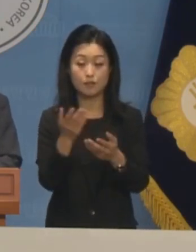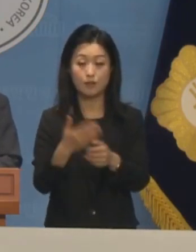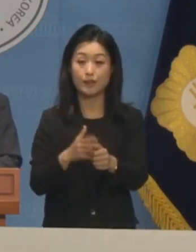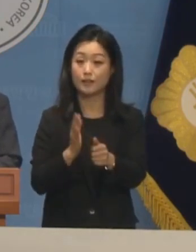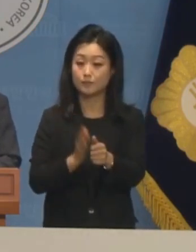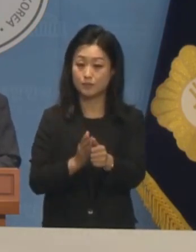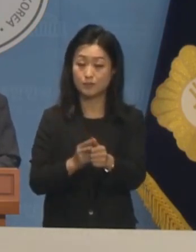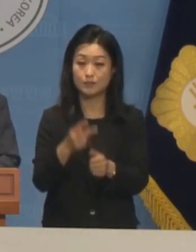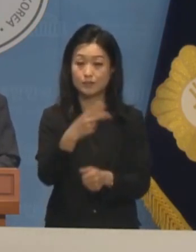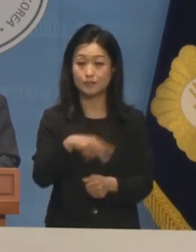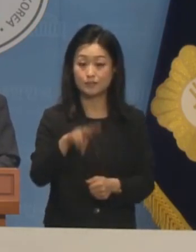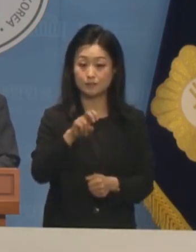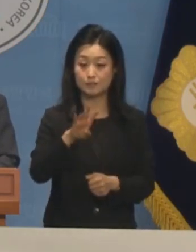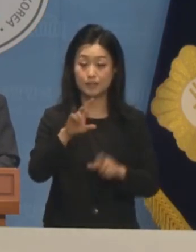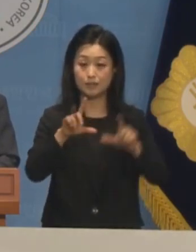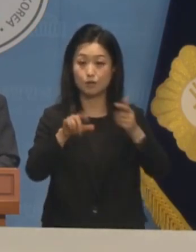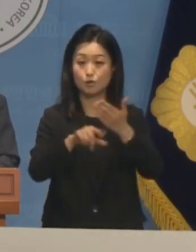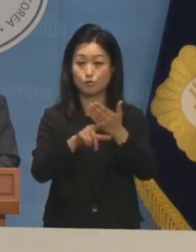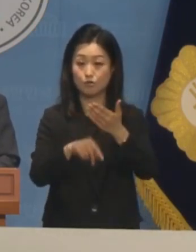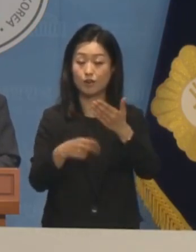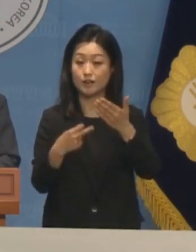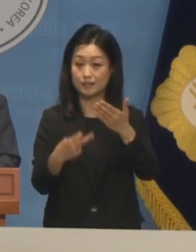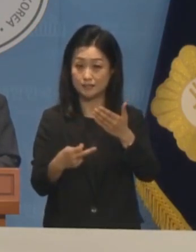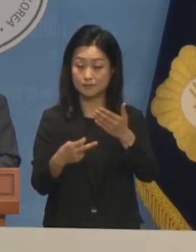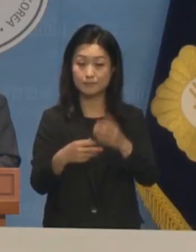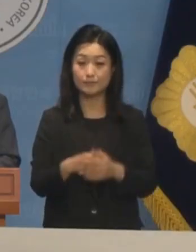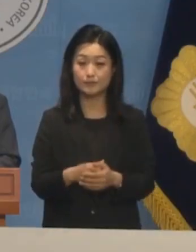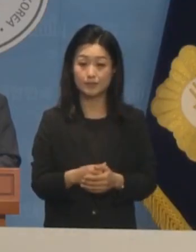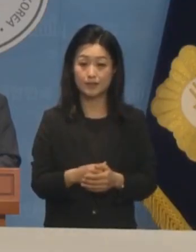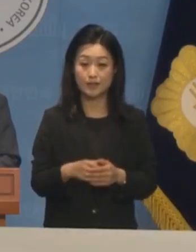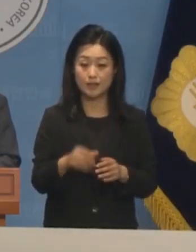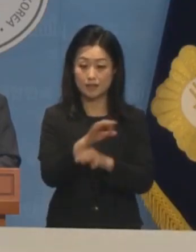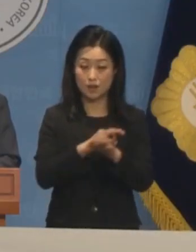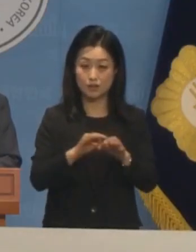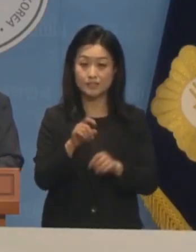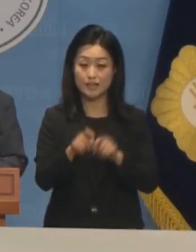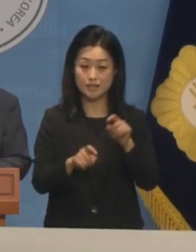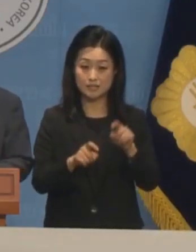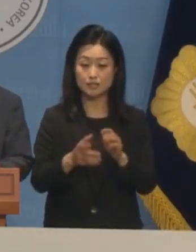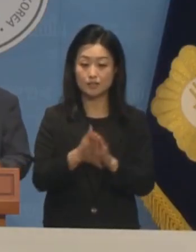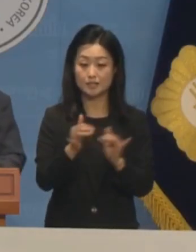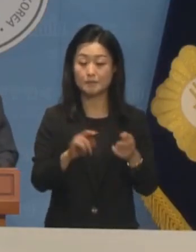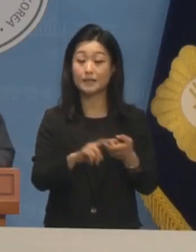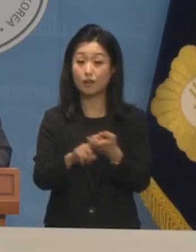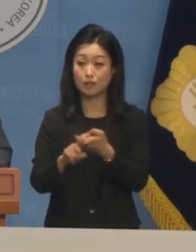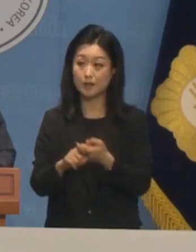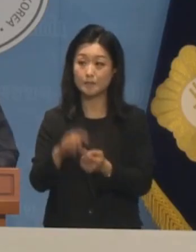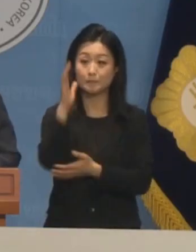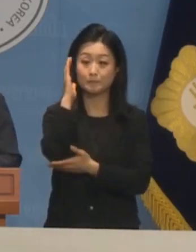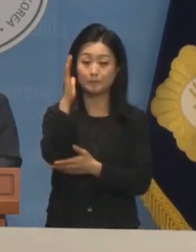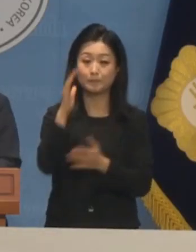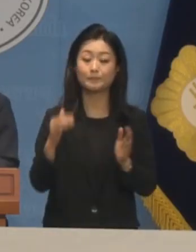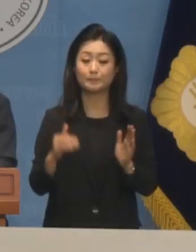촉구한다. 2024년 9월 12일 경제적인 실천 시민연합.